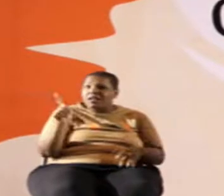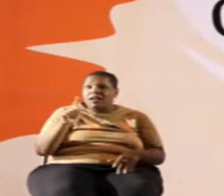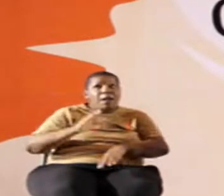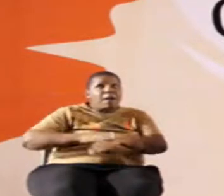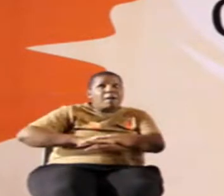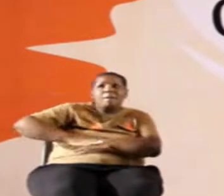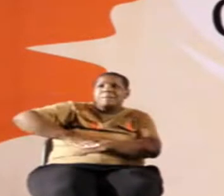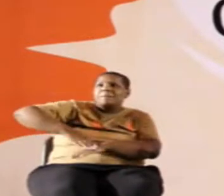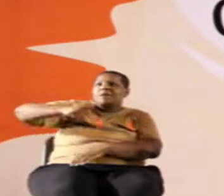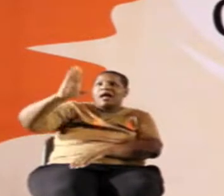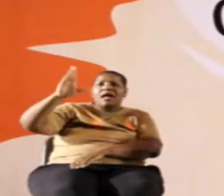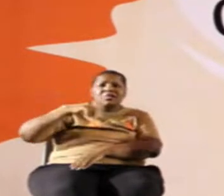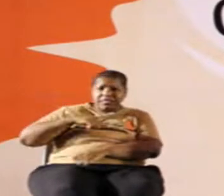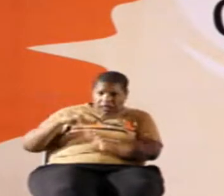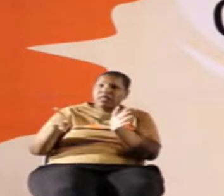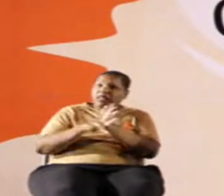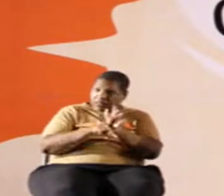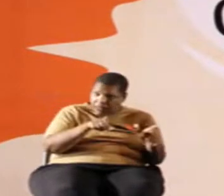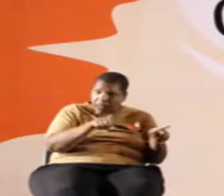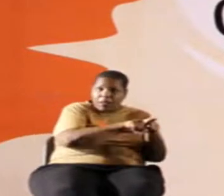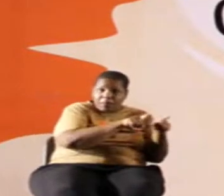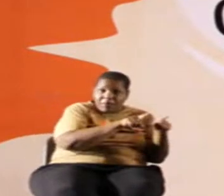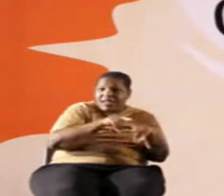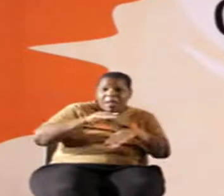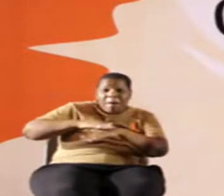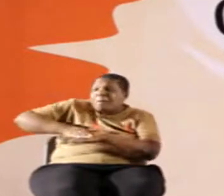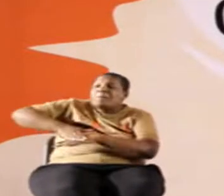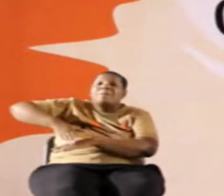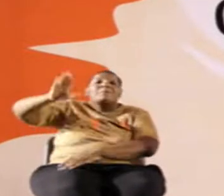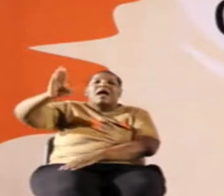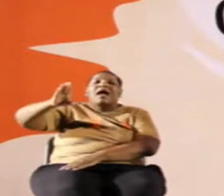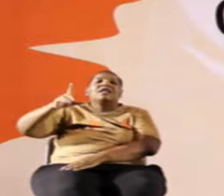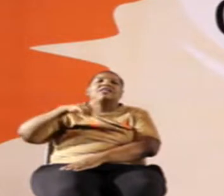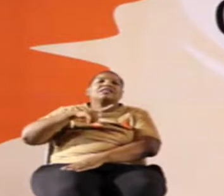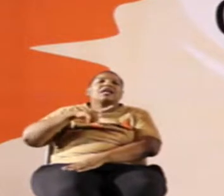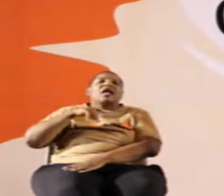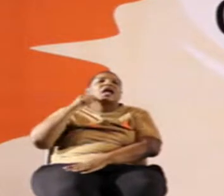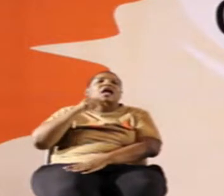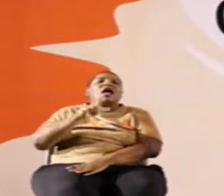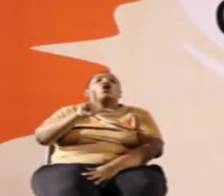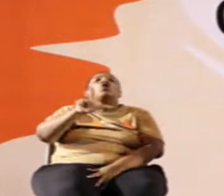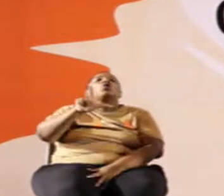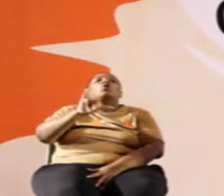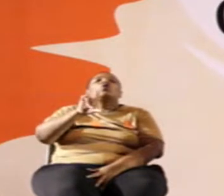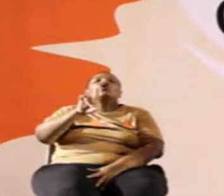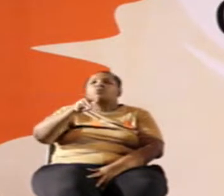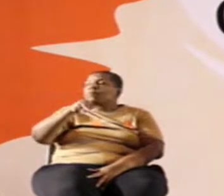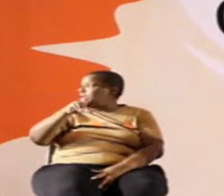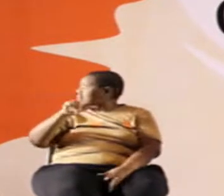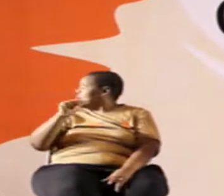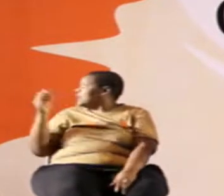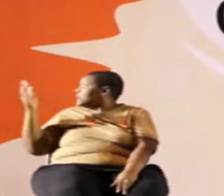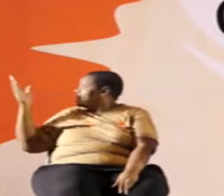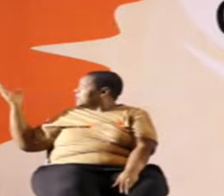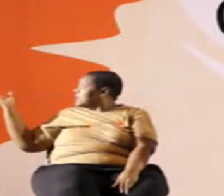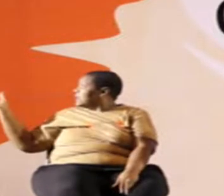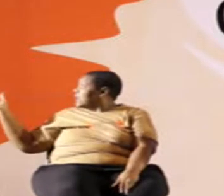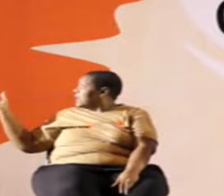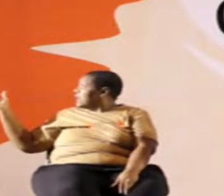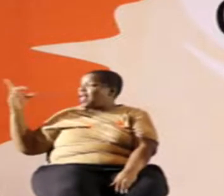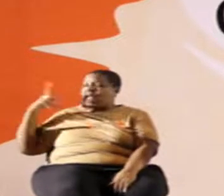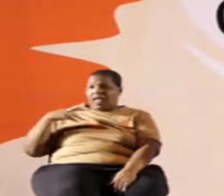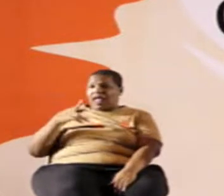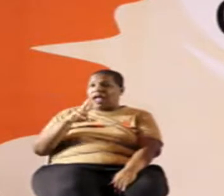muito mais. Ela é isso também, mas é mais do que isso. Mais do que isso, olha lá. Ela, aquilo lá é